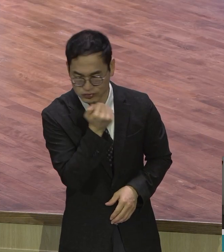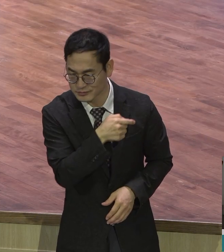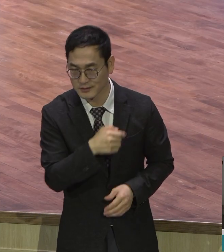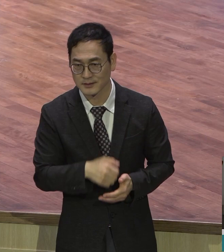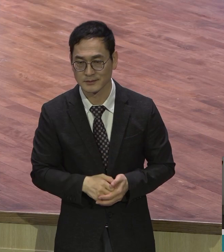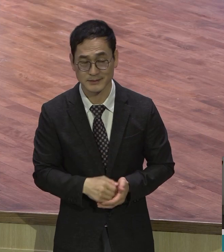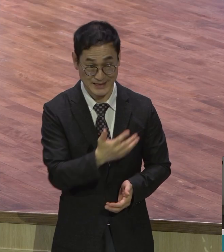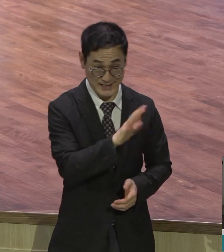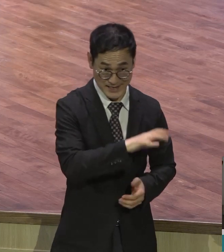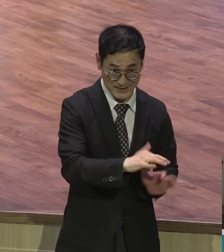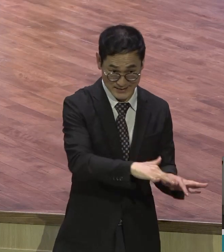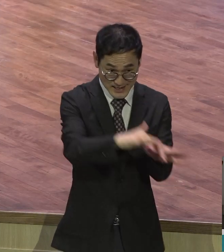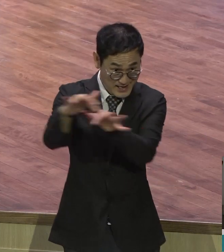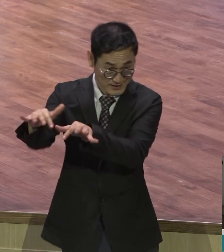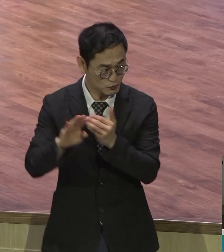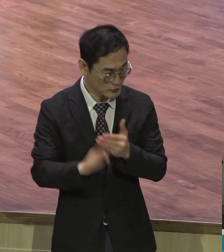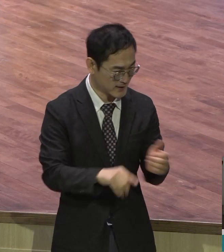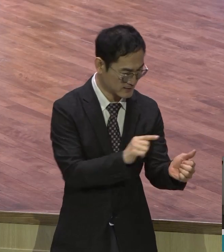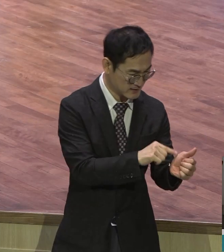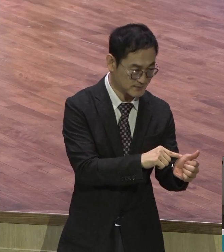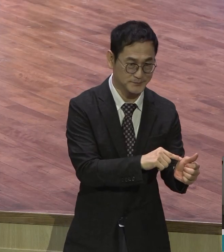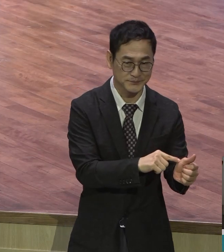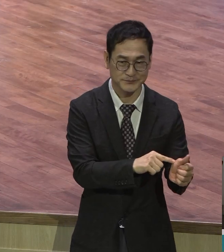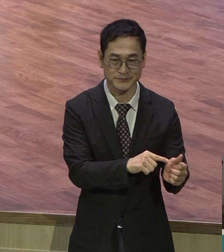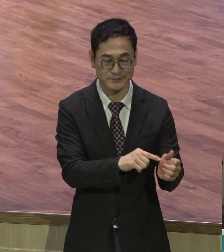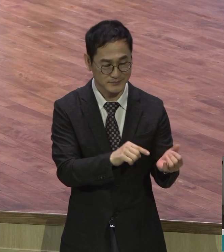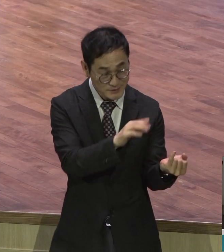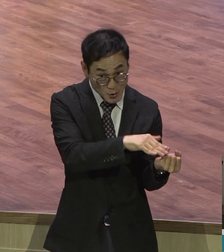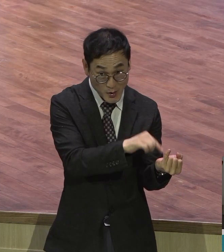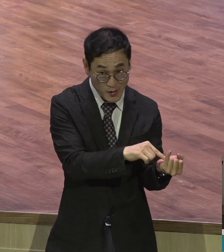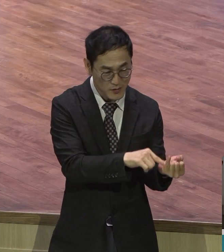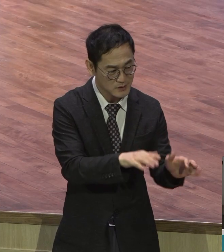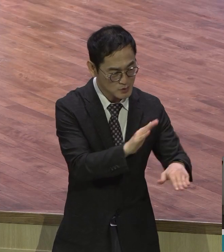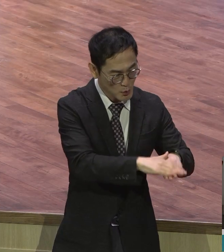후에 예수께서 들어가사 소녀의 손을 잡으심에 일어나는지라.